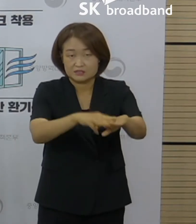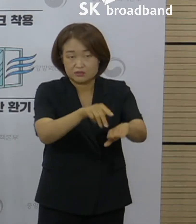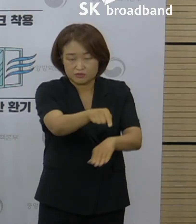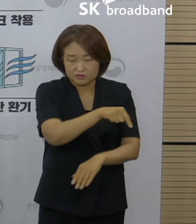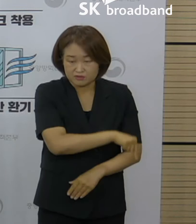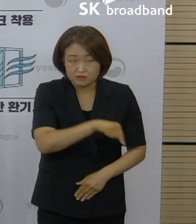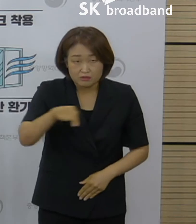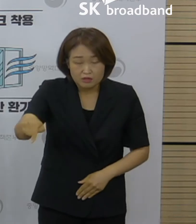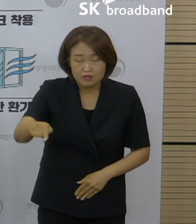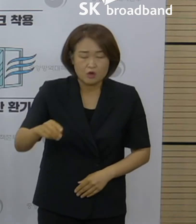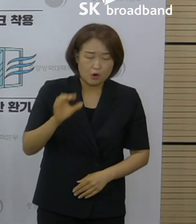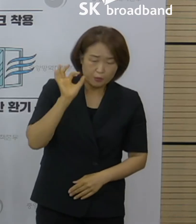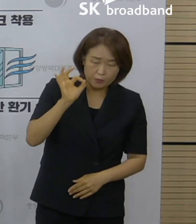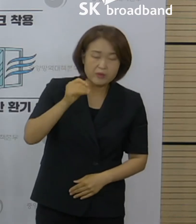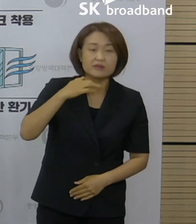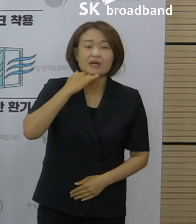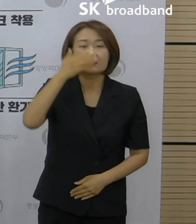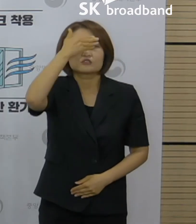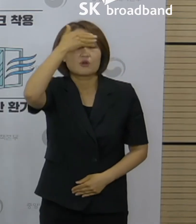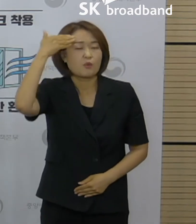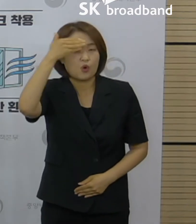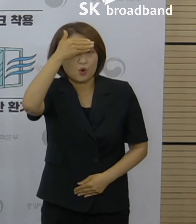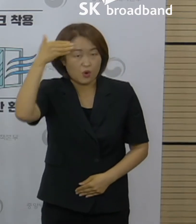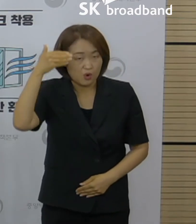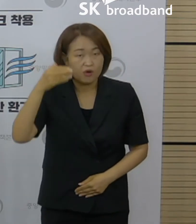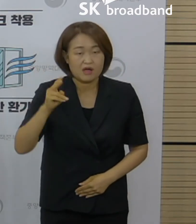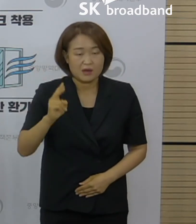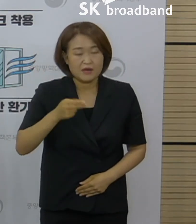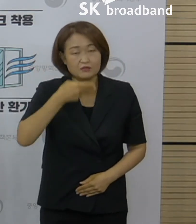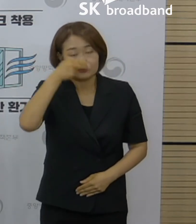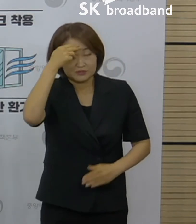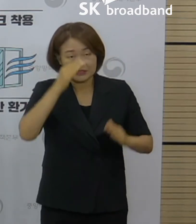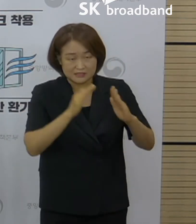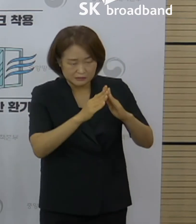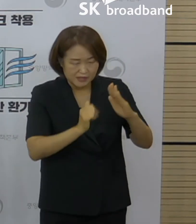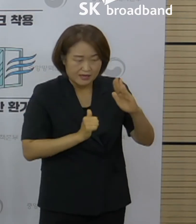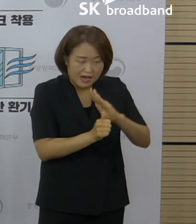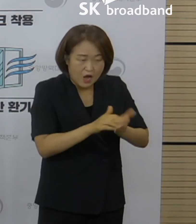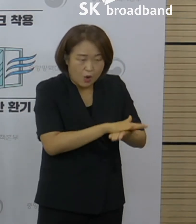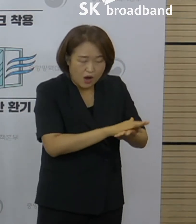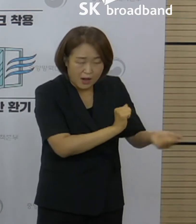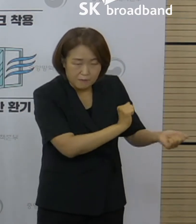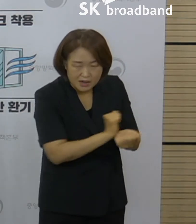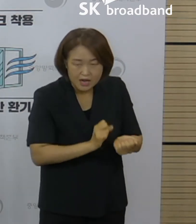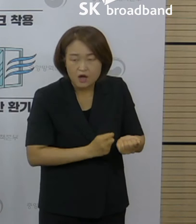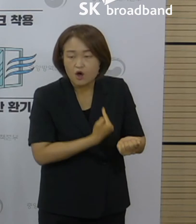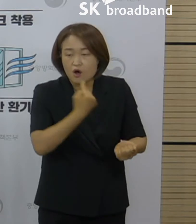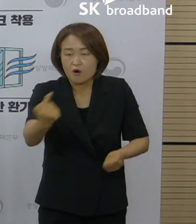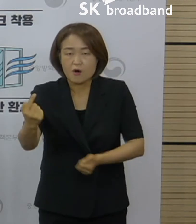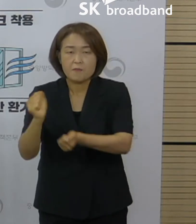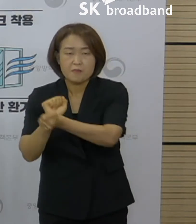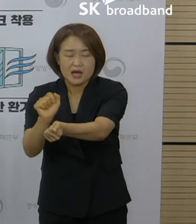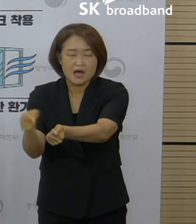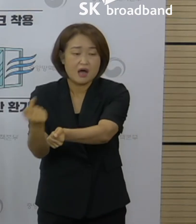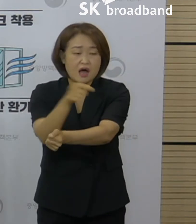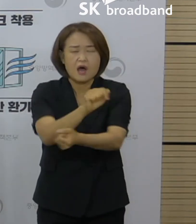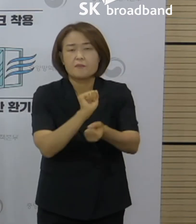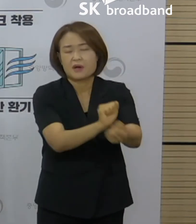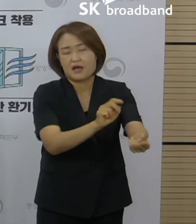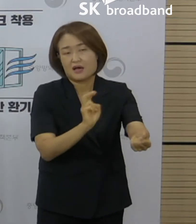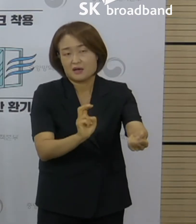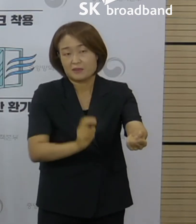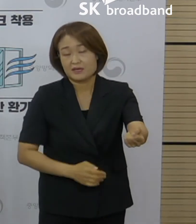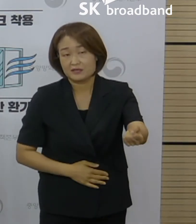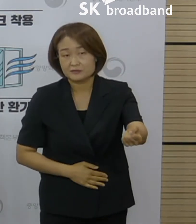젊은 연령층이 주점을 통해서 이용을 통해서 전파 확산 가능성이 높다라고 보고 있는 한